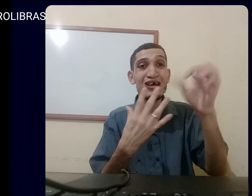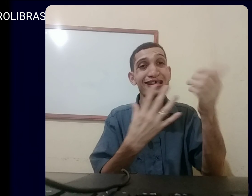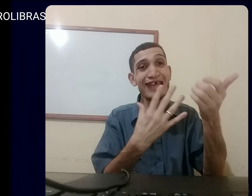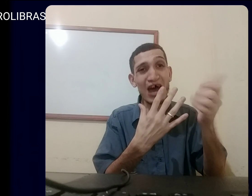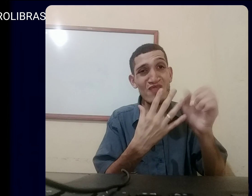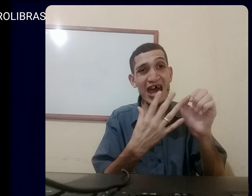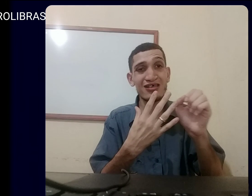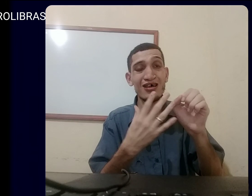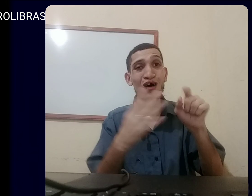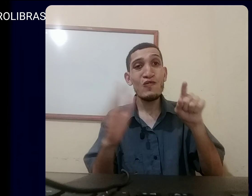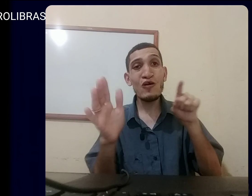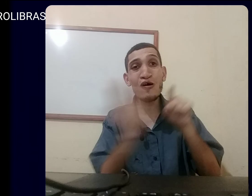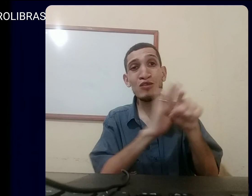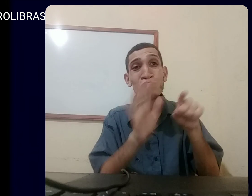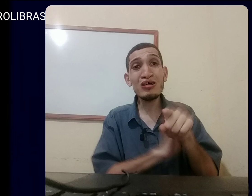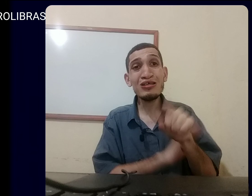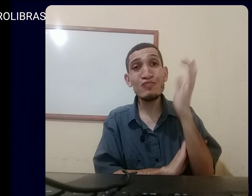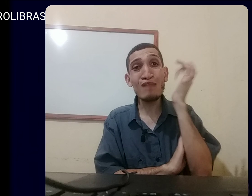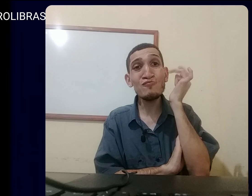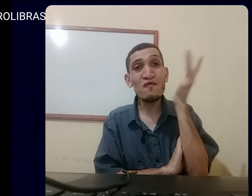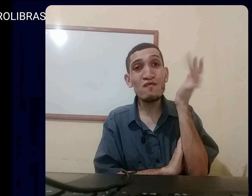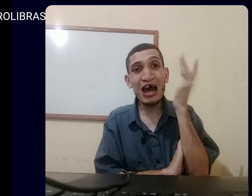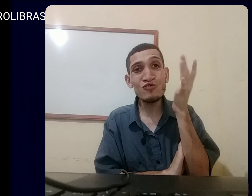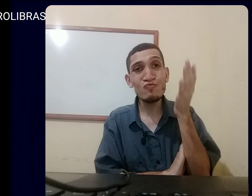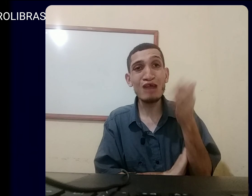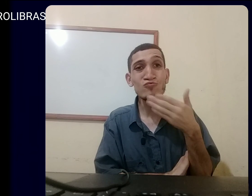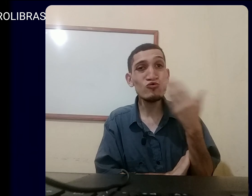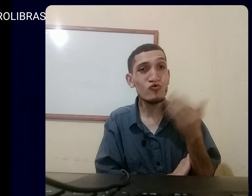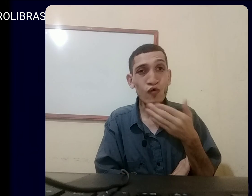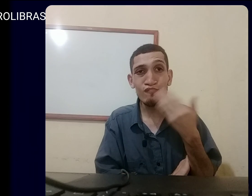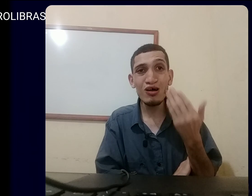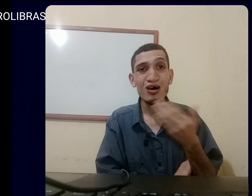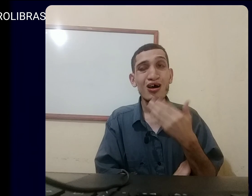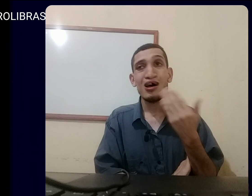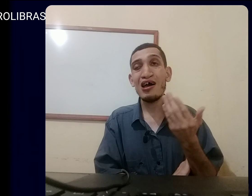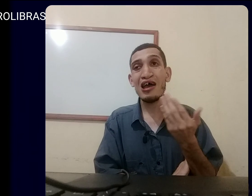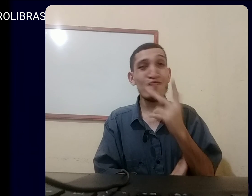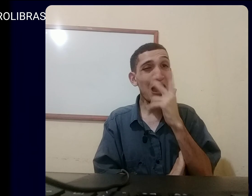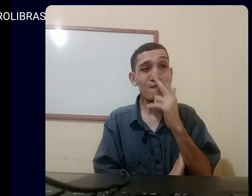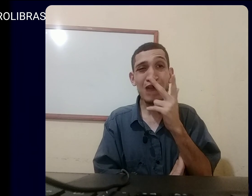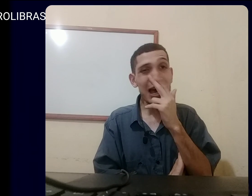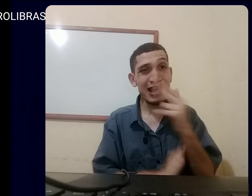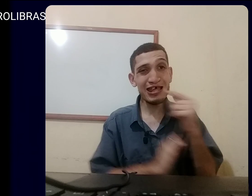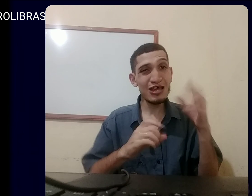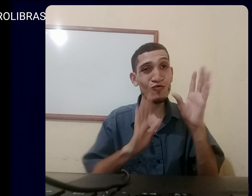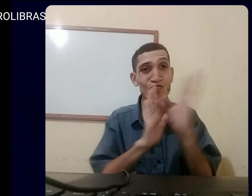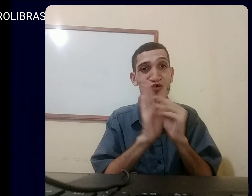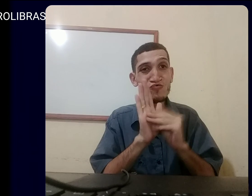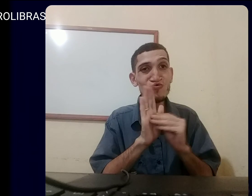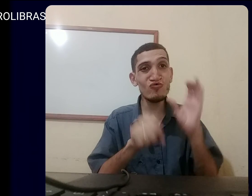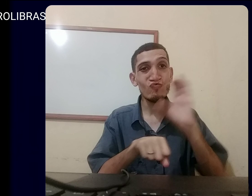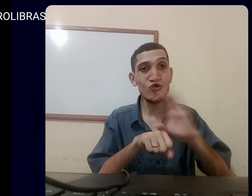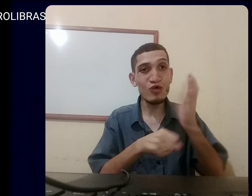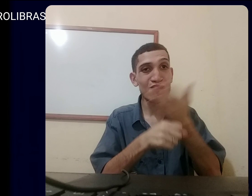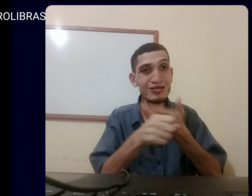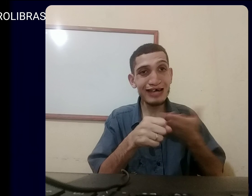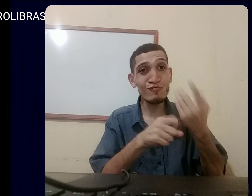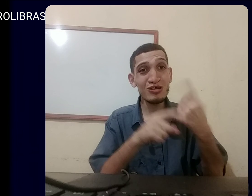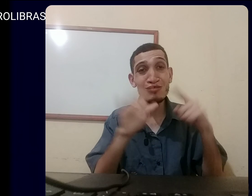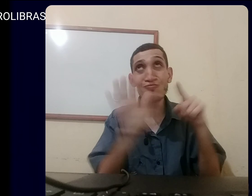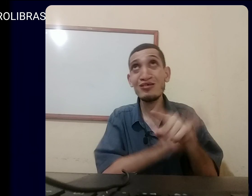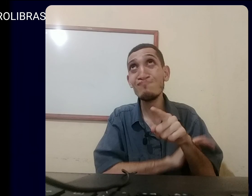9 e a 10, então a pergunta está muito fácil, está muito só para, nem parece que é conteúdo de curso